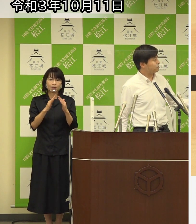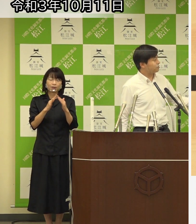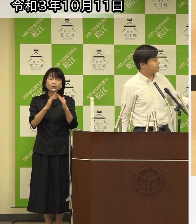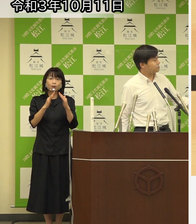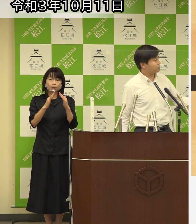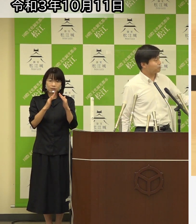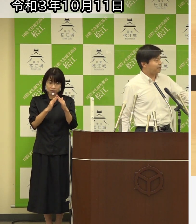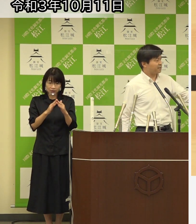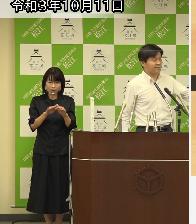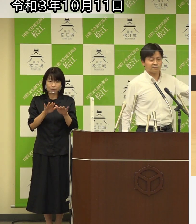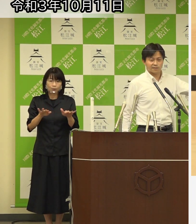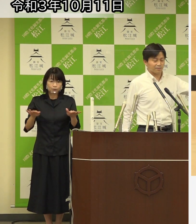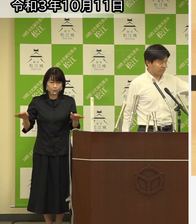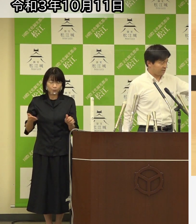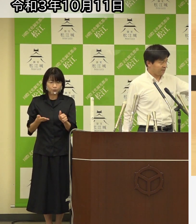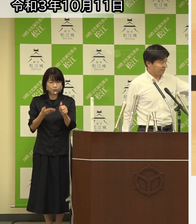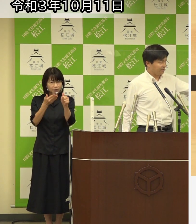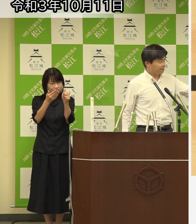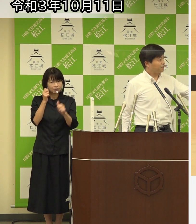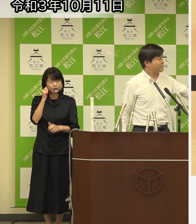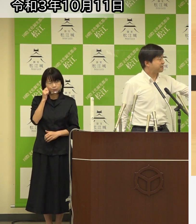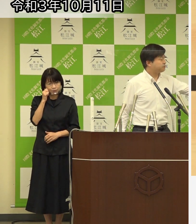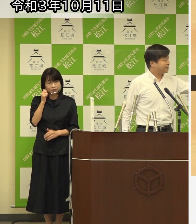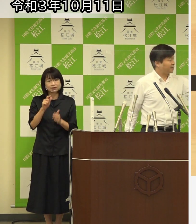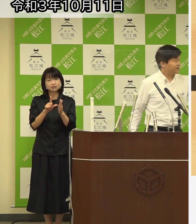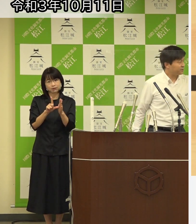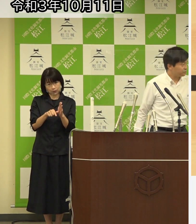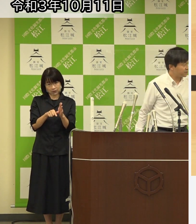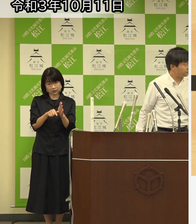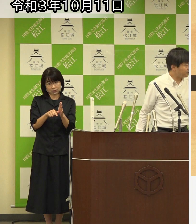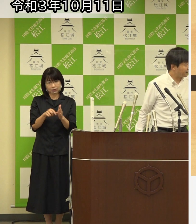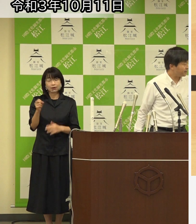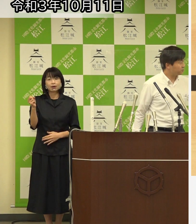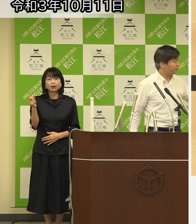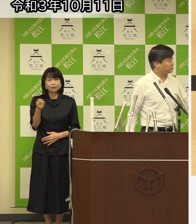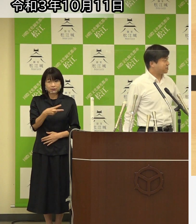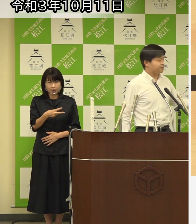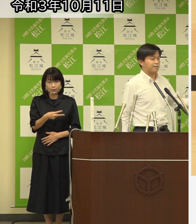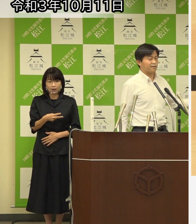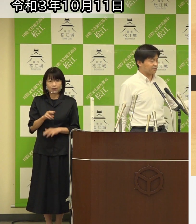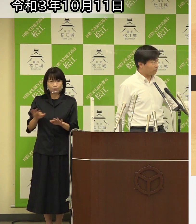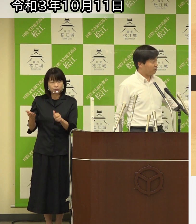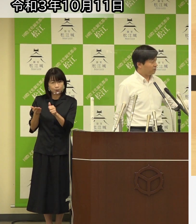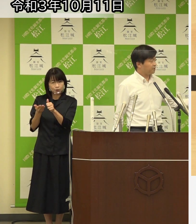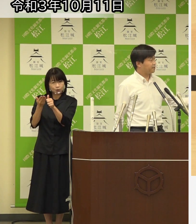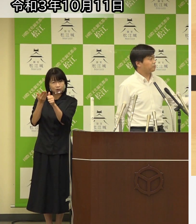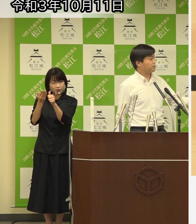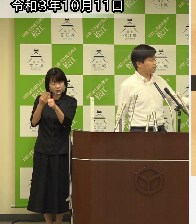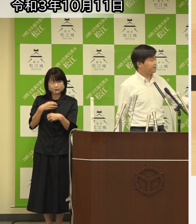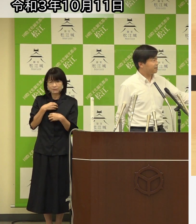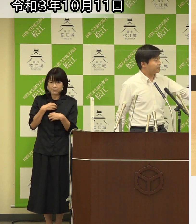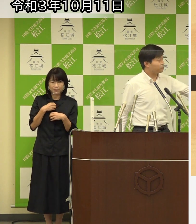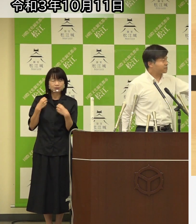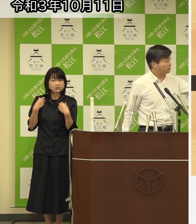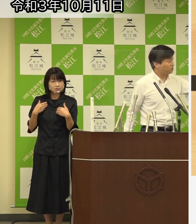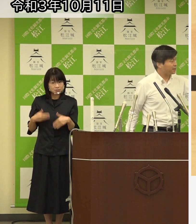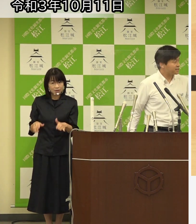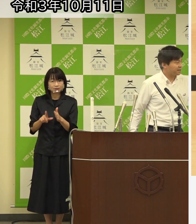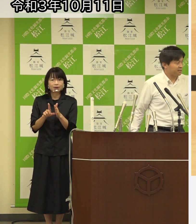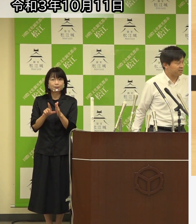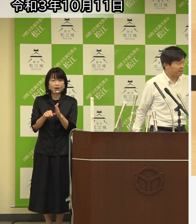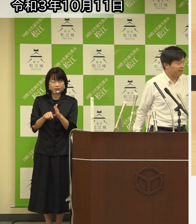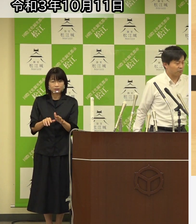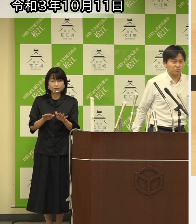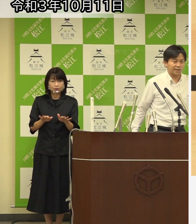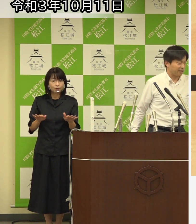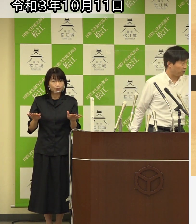子さんを養育することができなくなったとき、または育児不安あるいは育児に疲れたといったときにお子さんをお